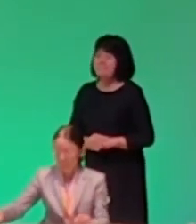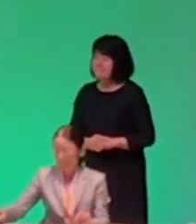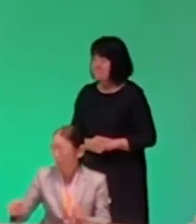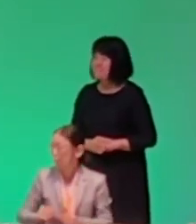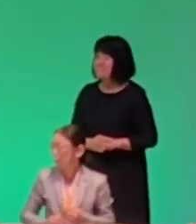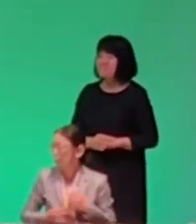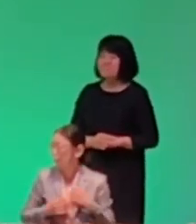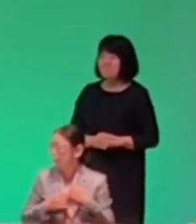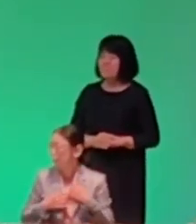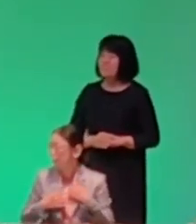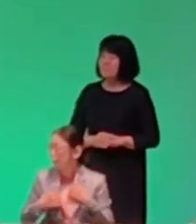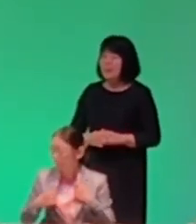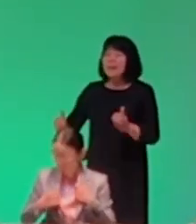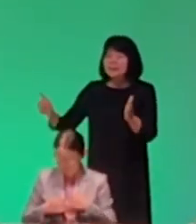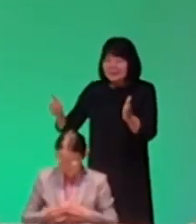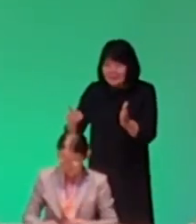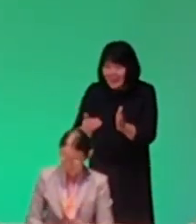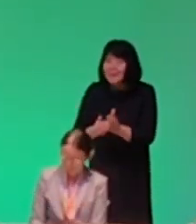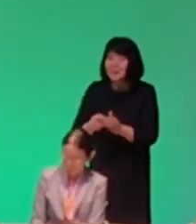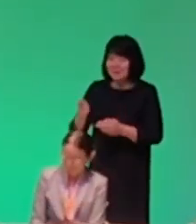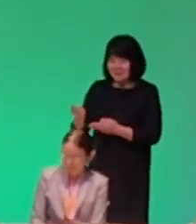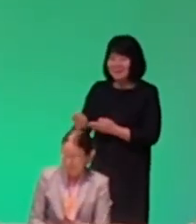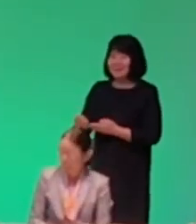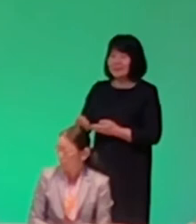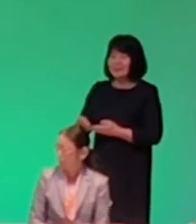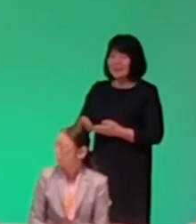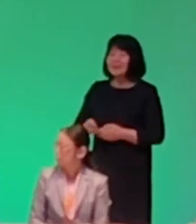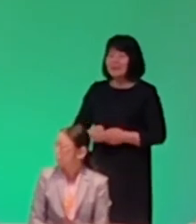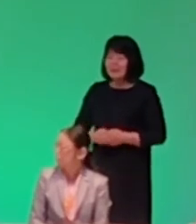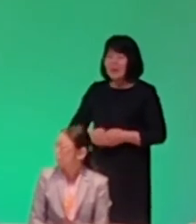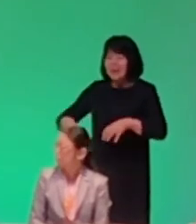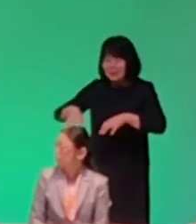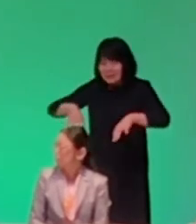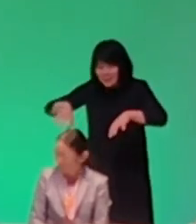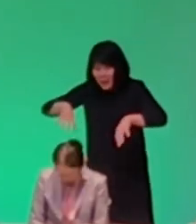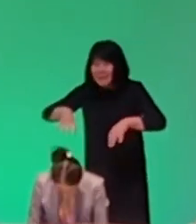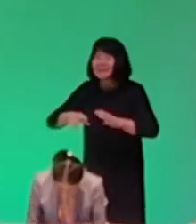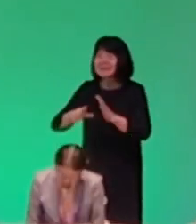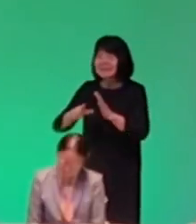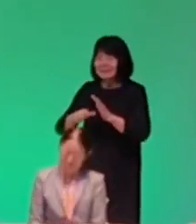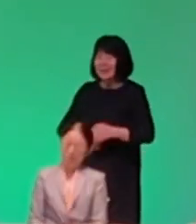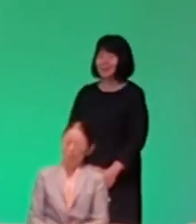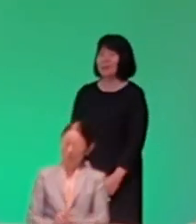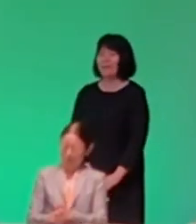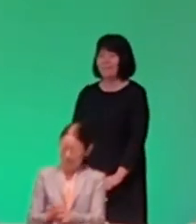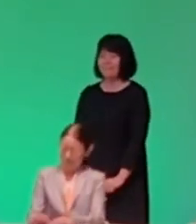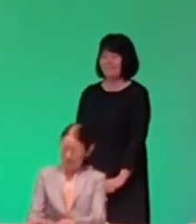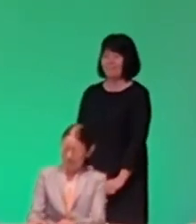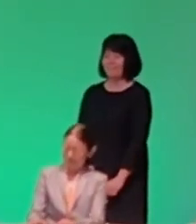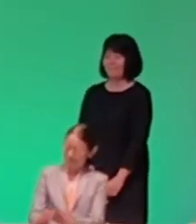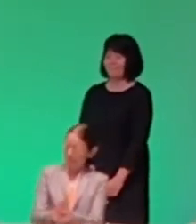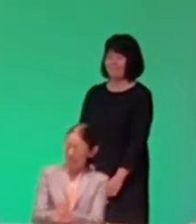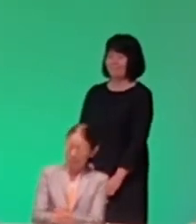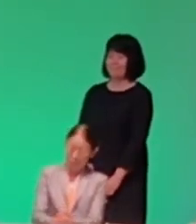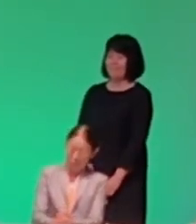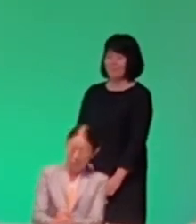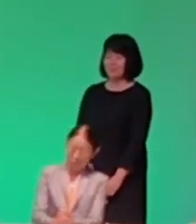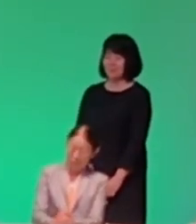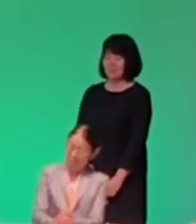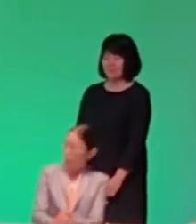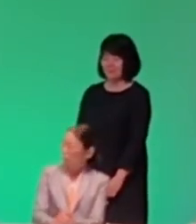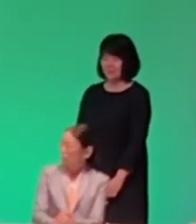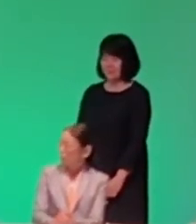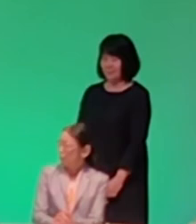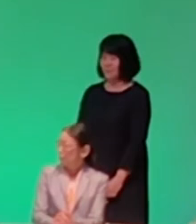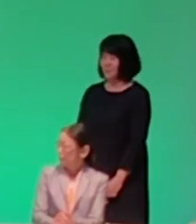ありがとうございました。それでは最後にですね、本当に多忙な日常を送っておられるにもかかわらず、このテ